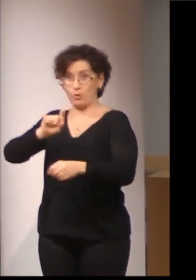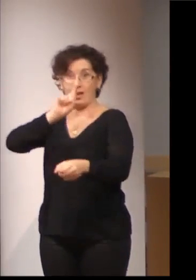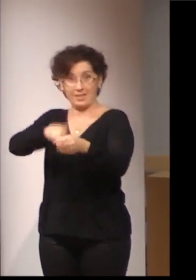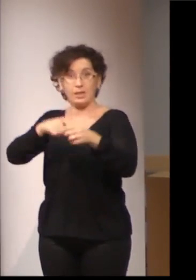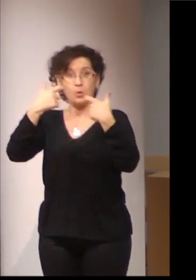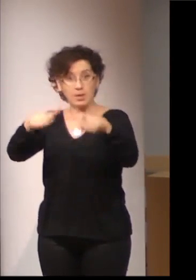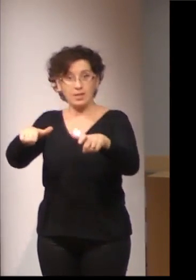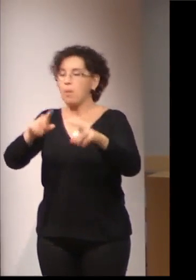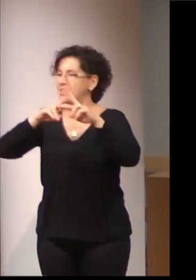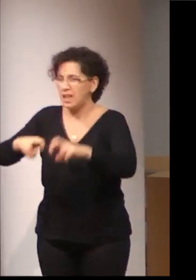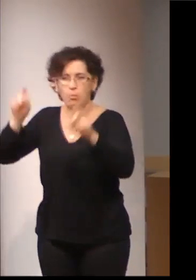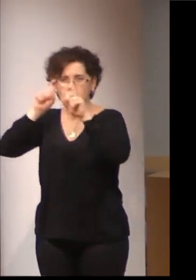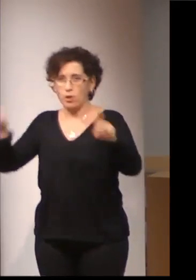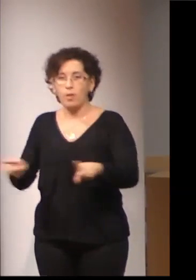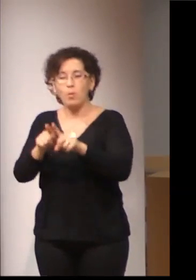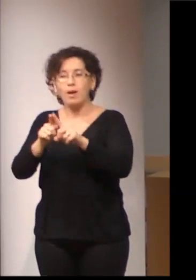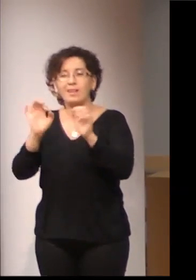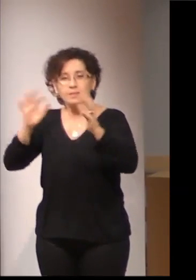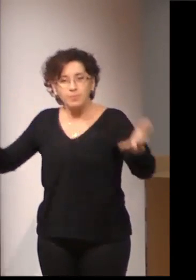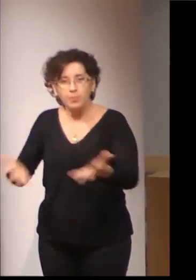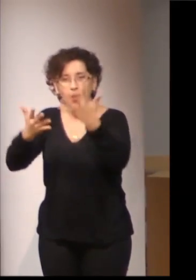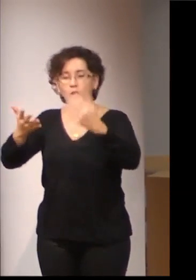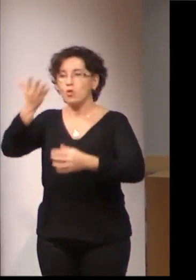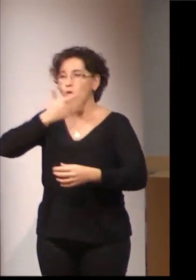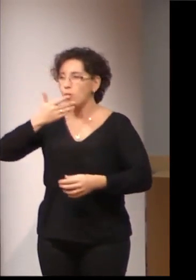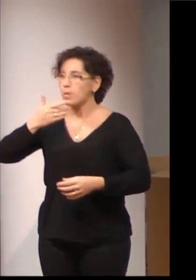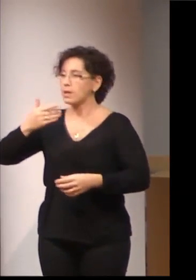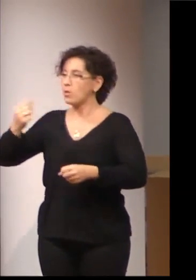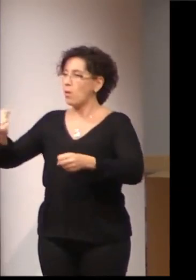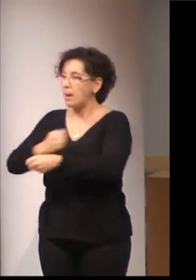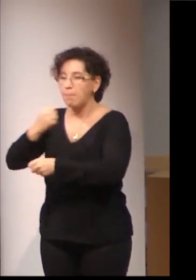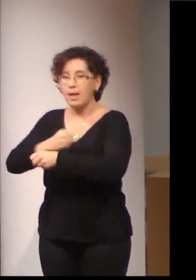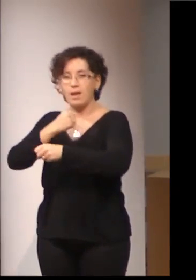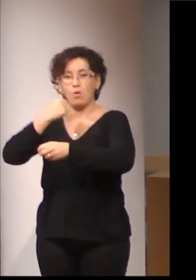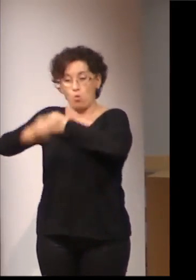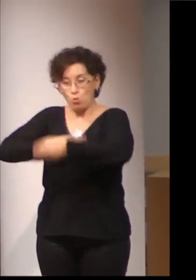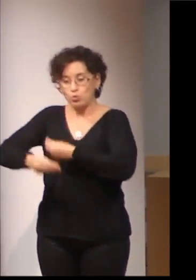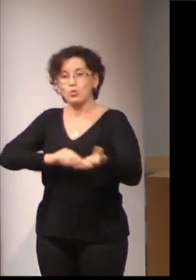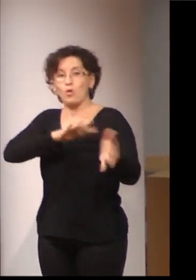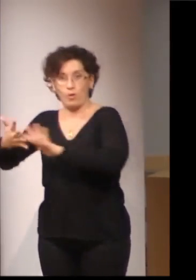investigadores, en promocionar el conocimiento, el empleo y la normalización de la lengua de signos española.